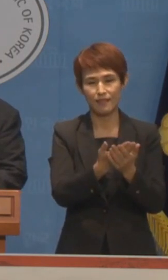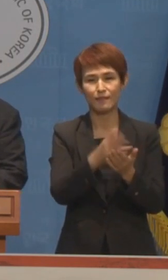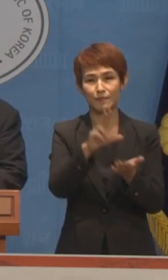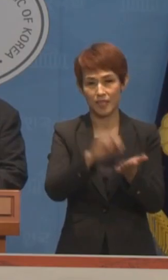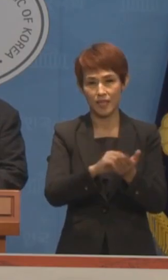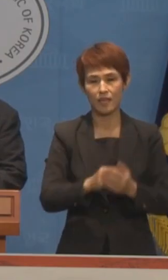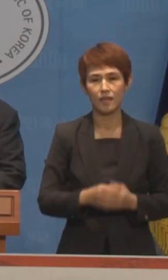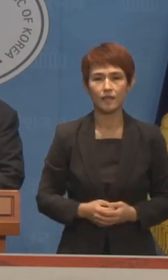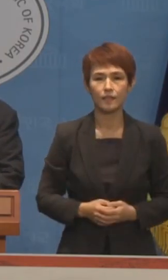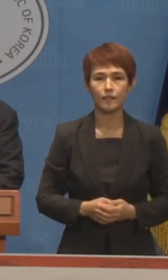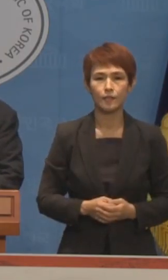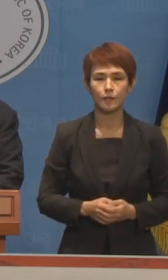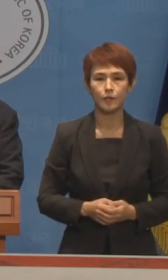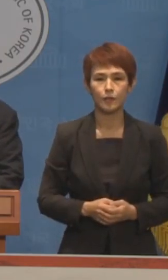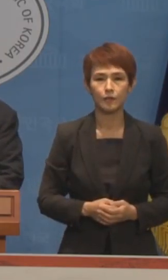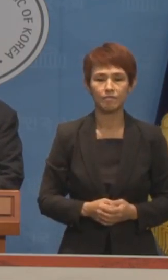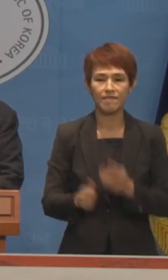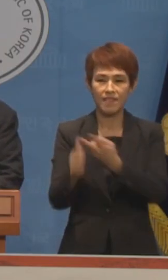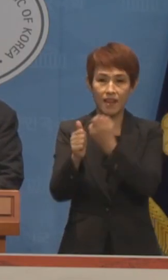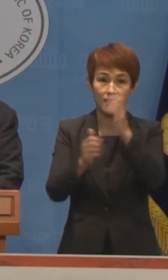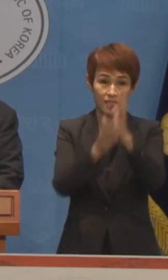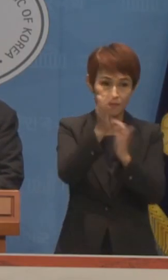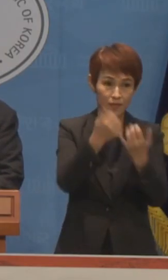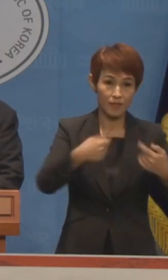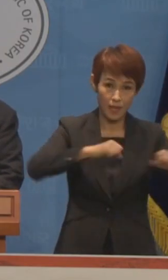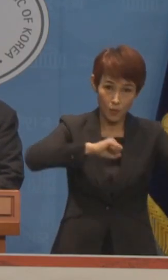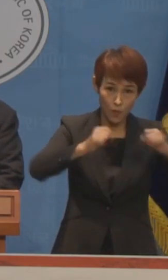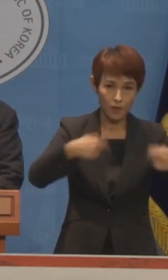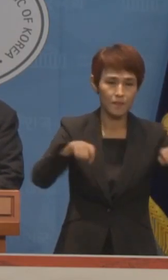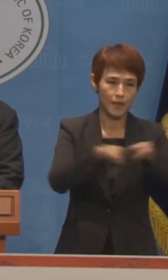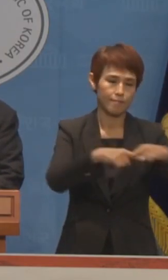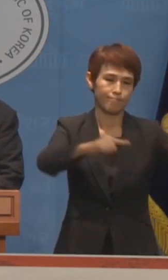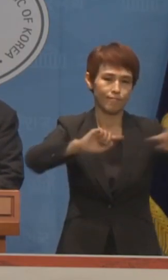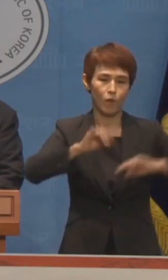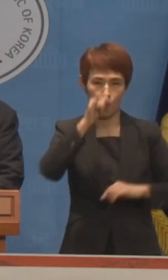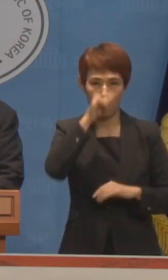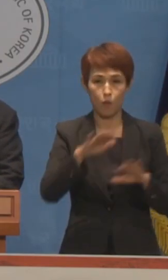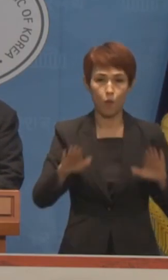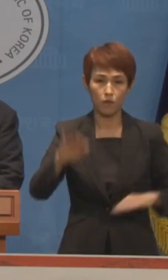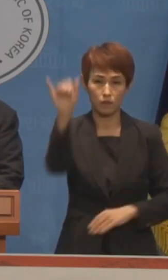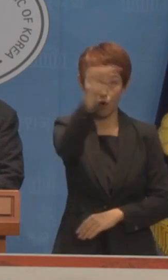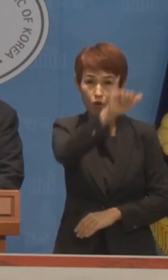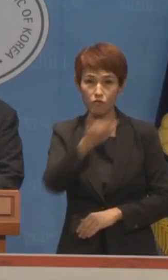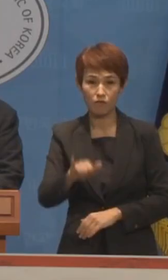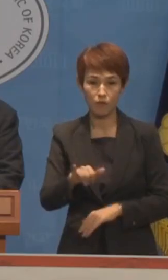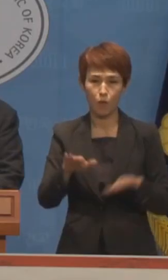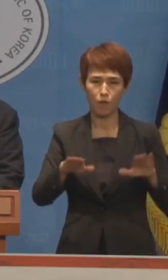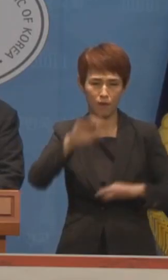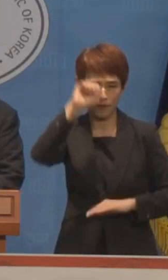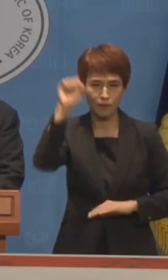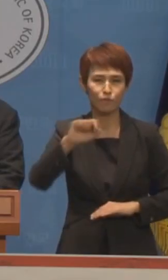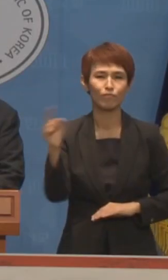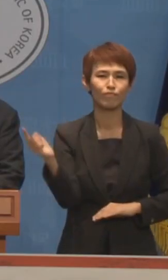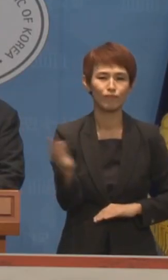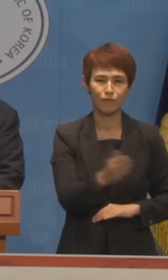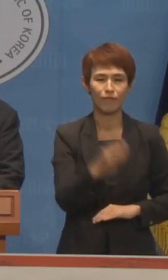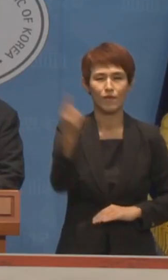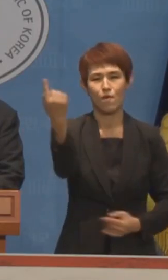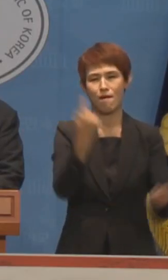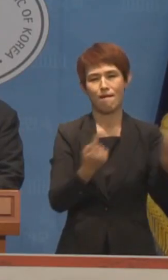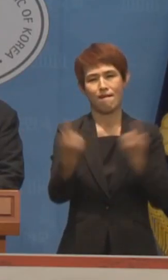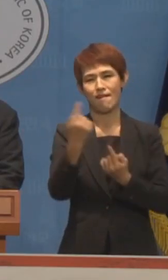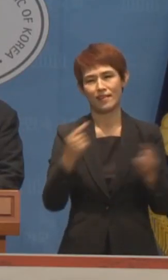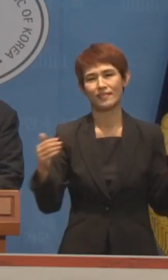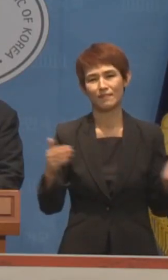네트워크, 그리고 탈핵시민행동이 함께하고 있습니다. 전국 각지에서 오늘 아침 일찍 기자회견을 위해서 멀리